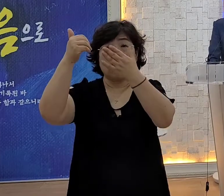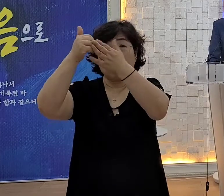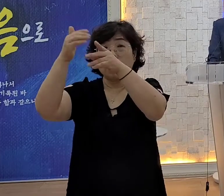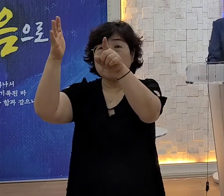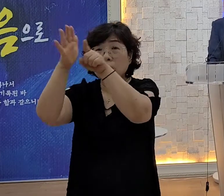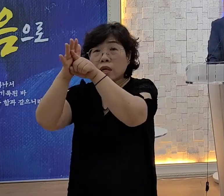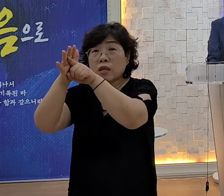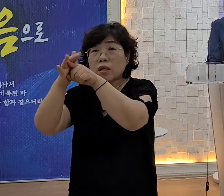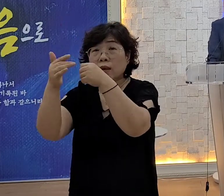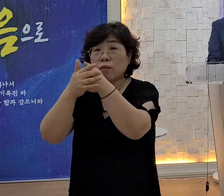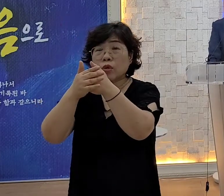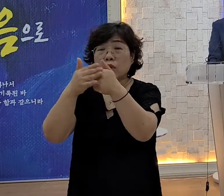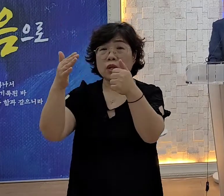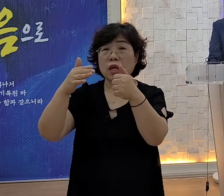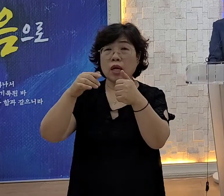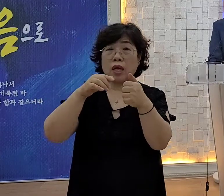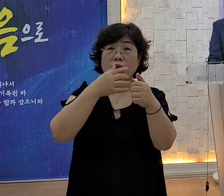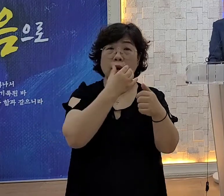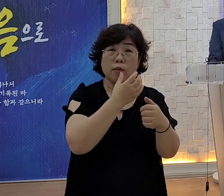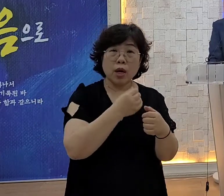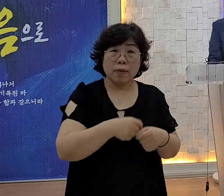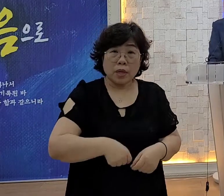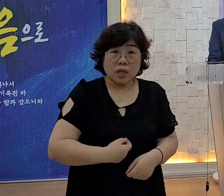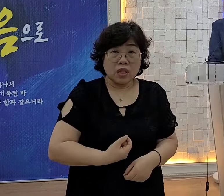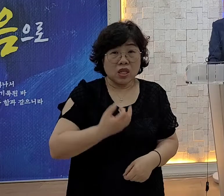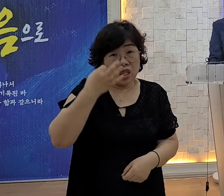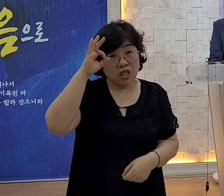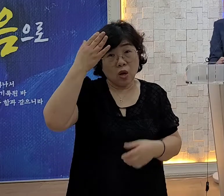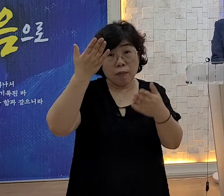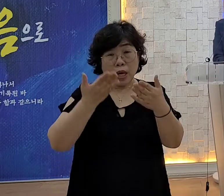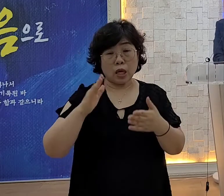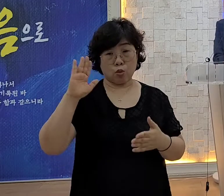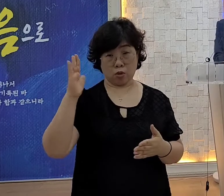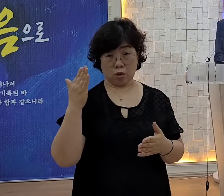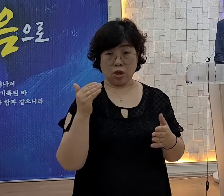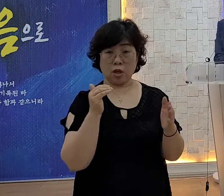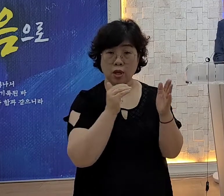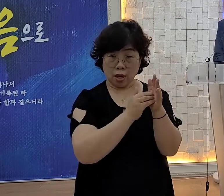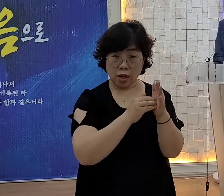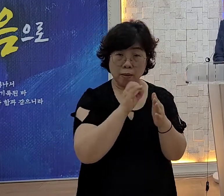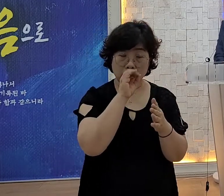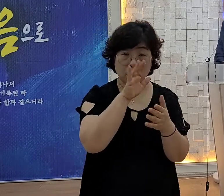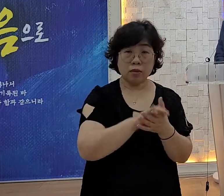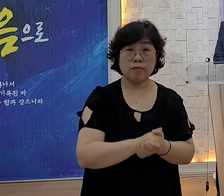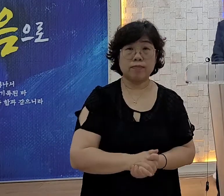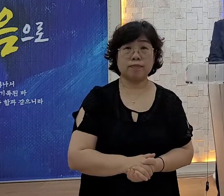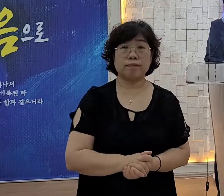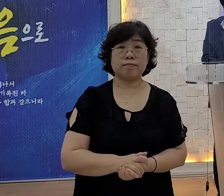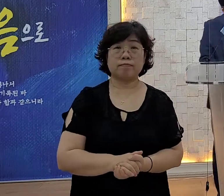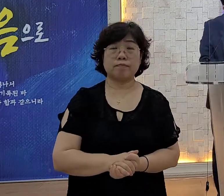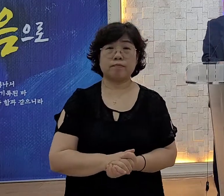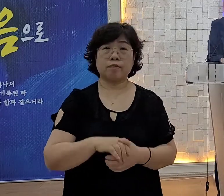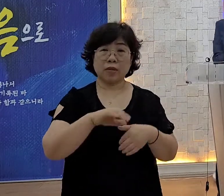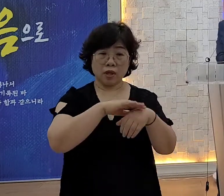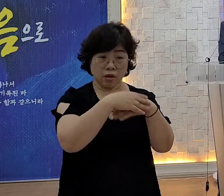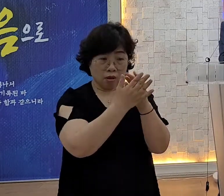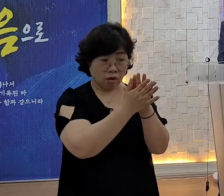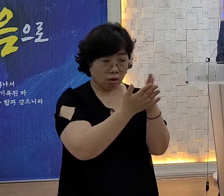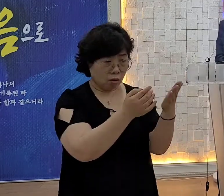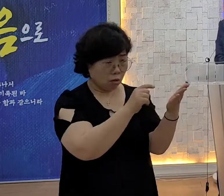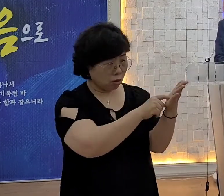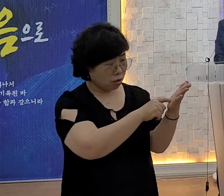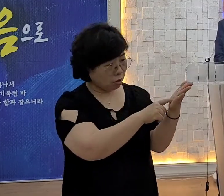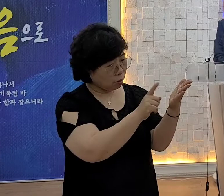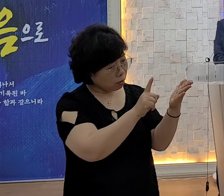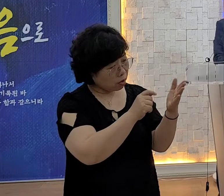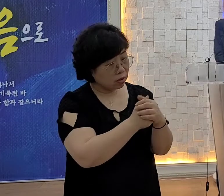하나님을 믿음에 그것이 그에게 의로 여겨진 바 되었느니라. 아멘. 자, 성경이 도대체 뭘 말하고